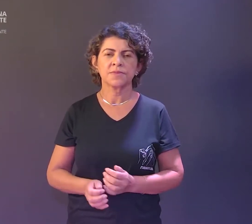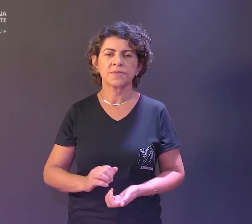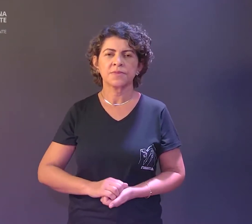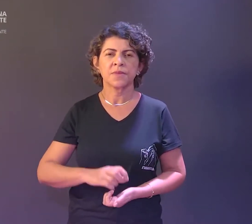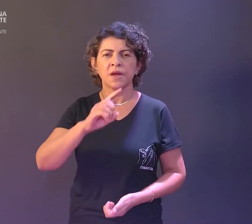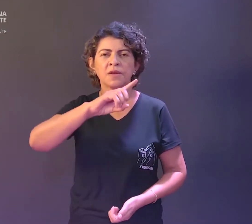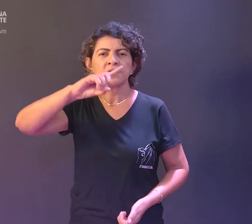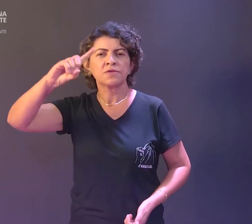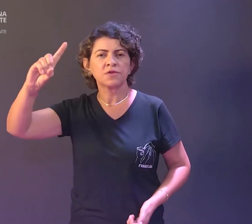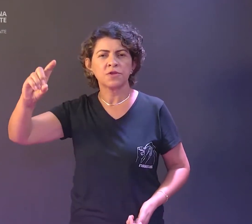Dia 22.